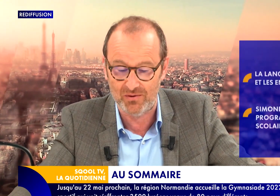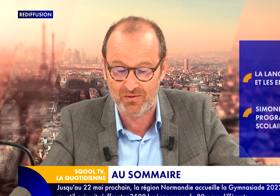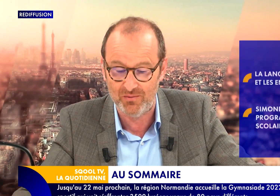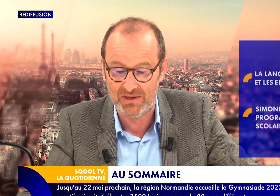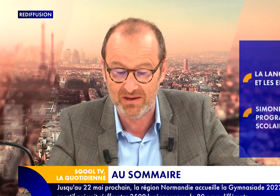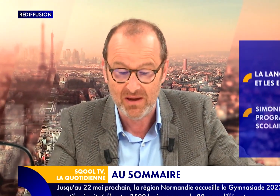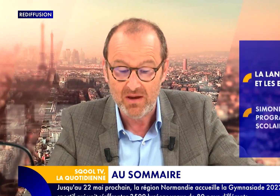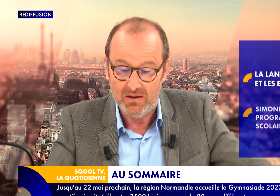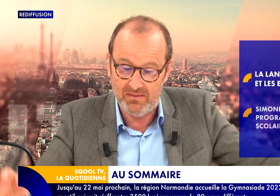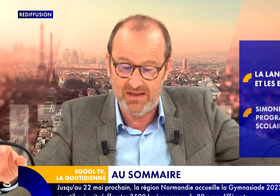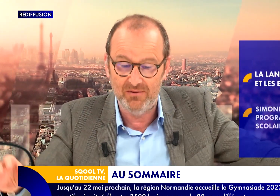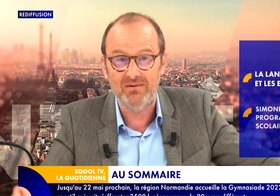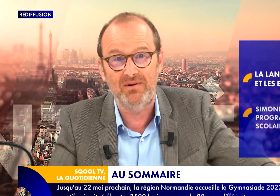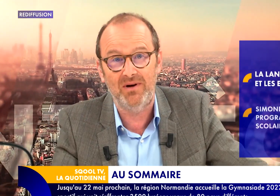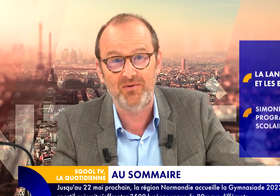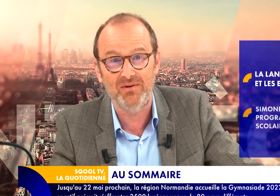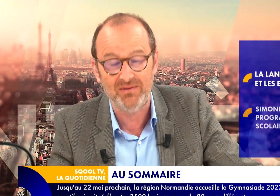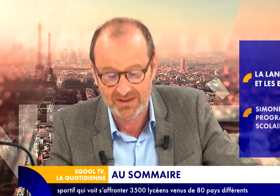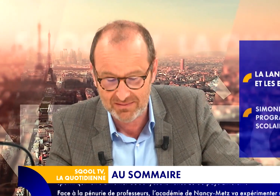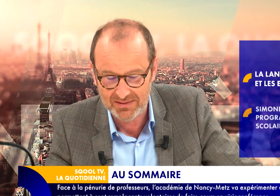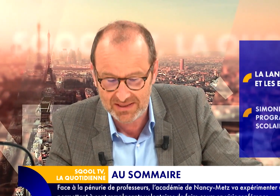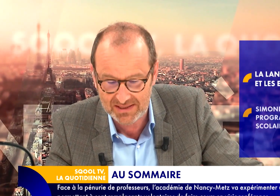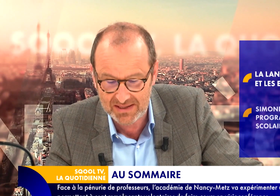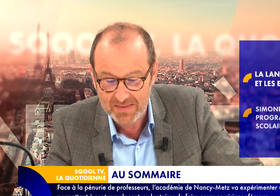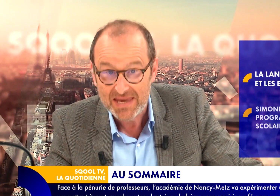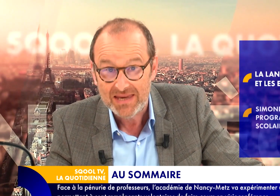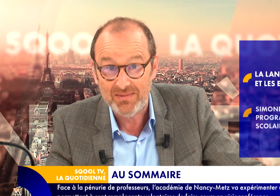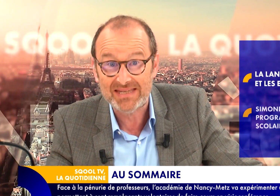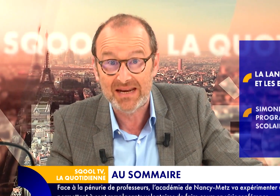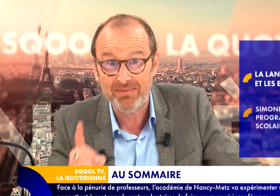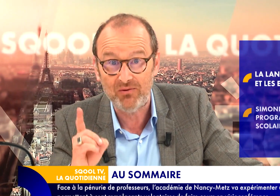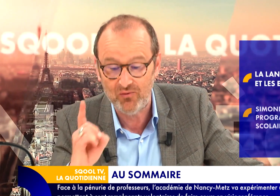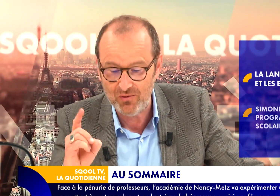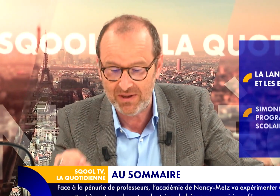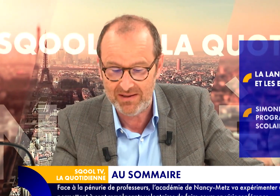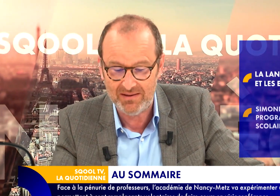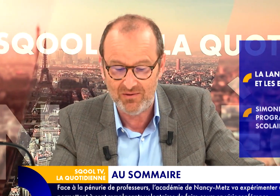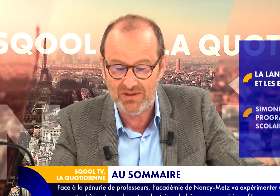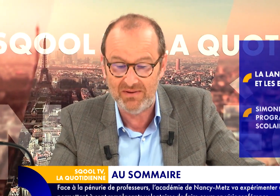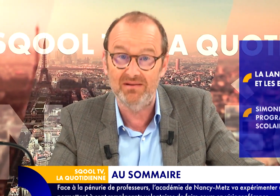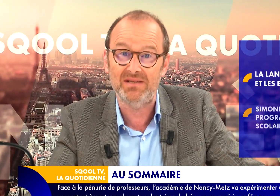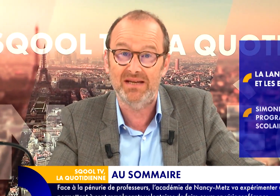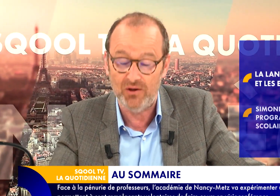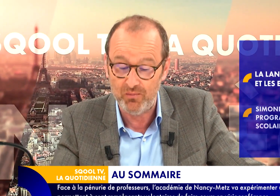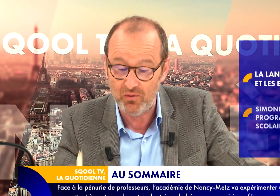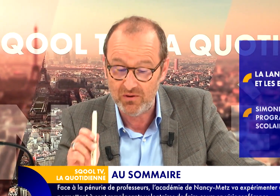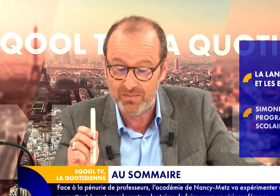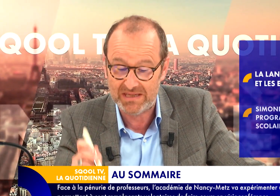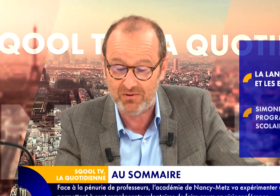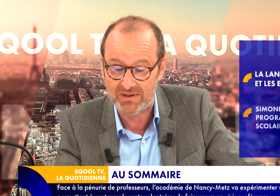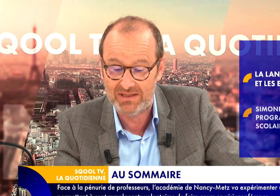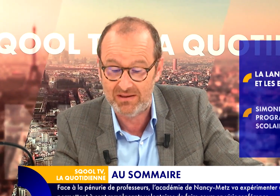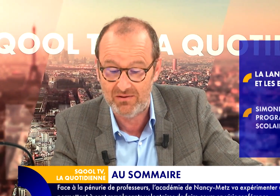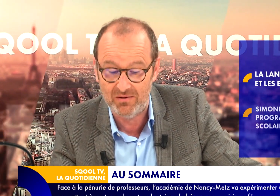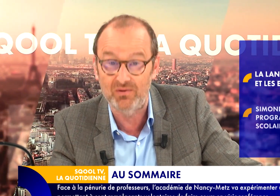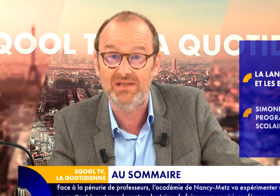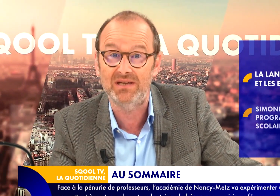malentendants de communiquer ? Évidemment, en leur apprenant la langue des signes. Eh bien, ça n'a pas toujours été une évidence. Et d'ailleurs, pourquoi ne pas apprendre cette langue aussi à